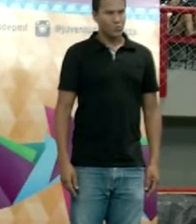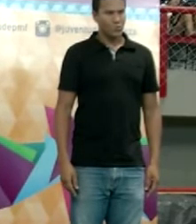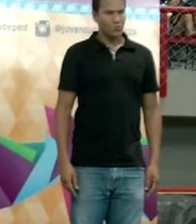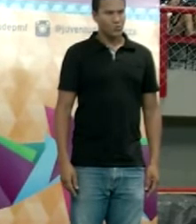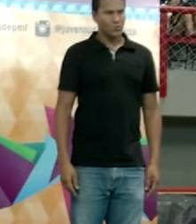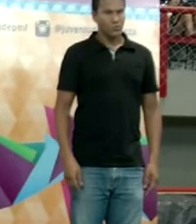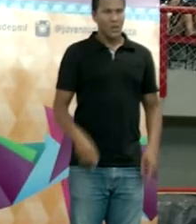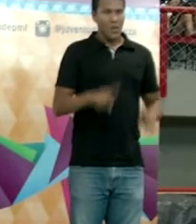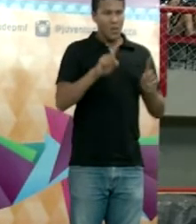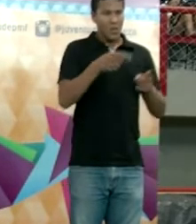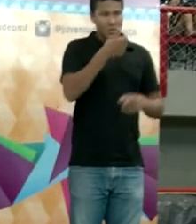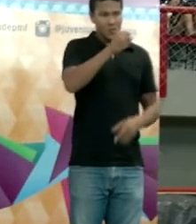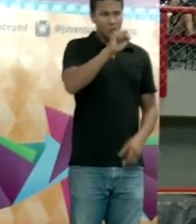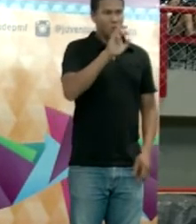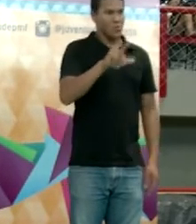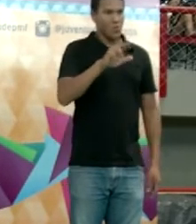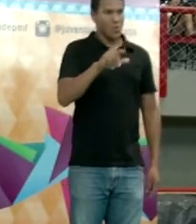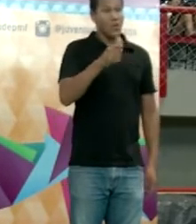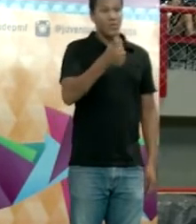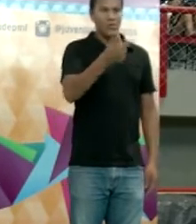Tem um palco de teatro.